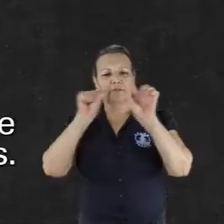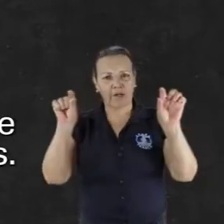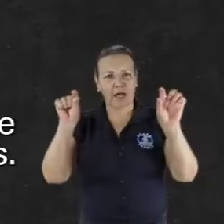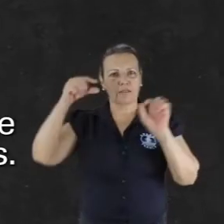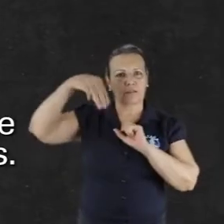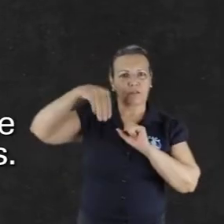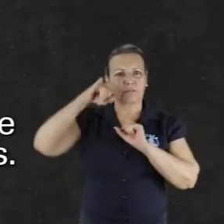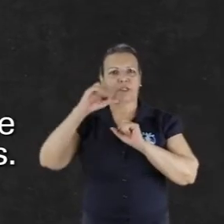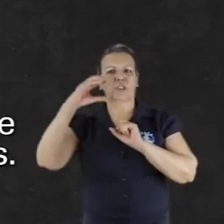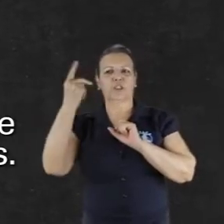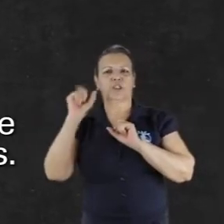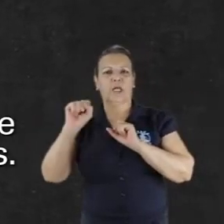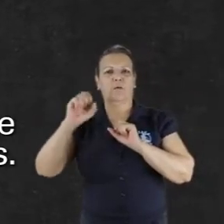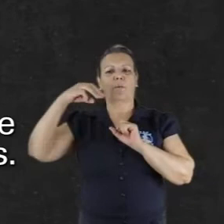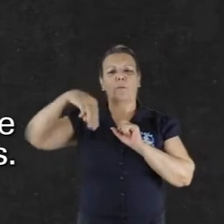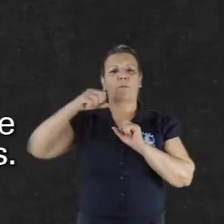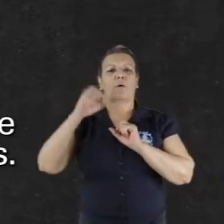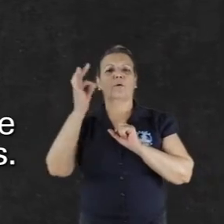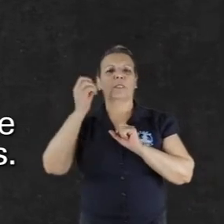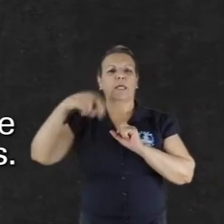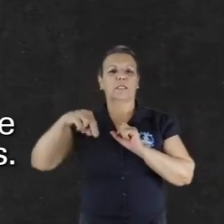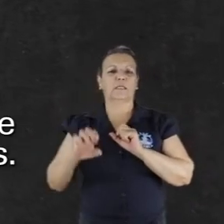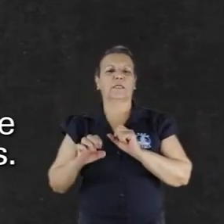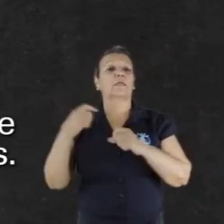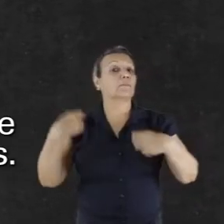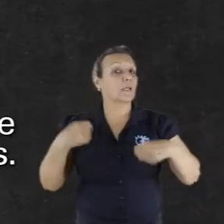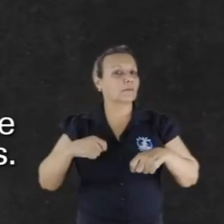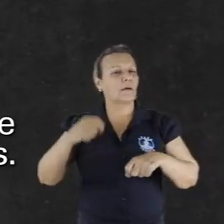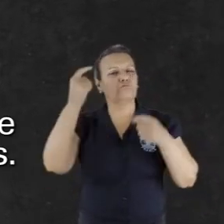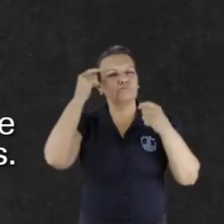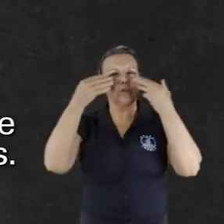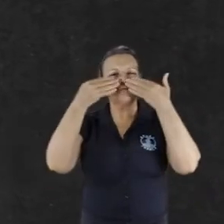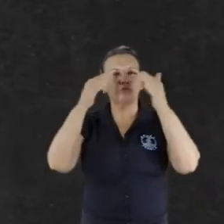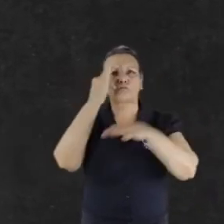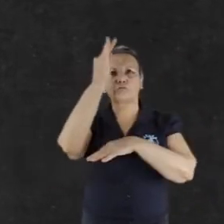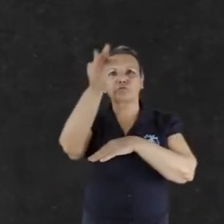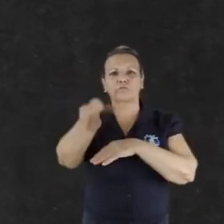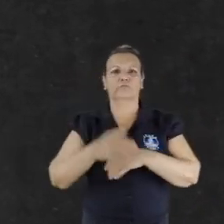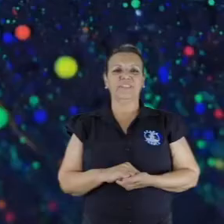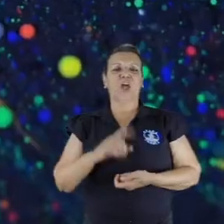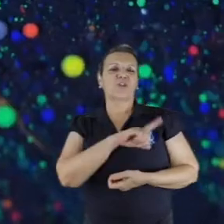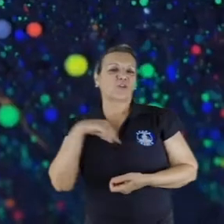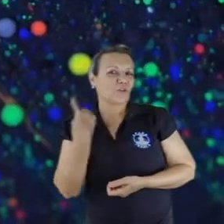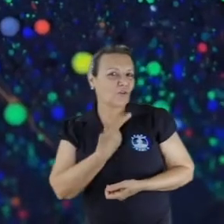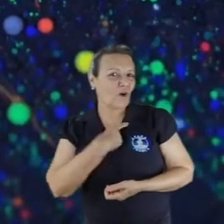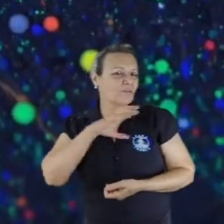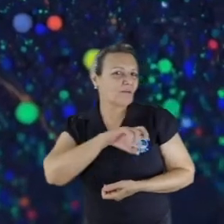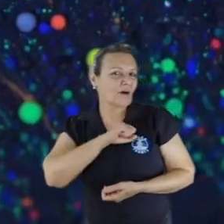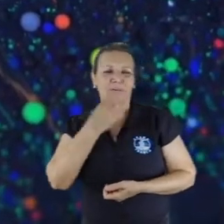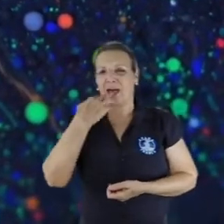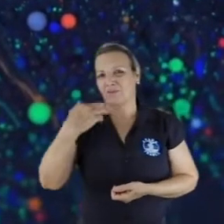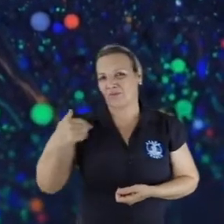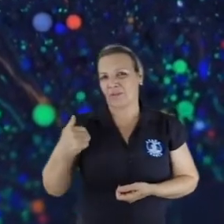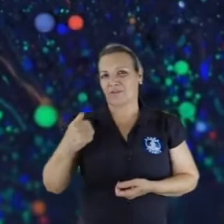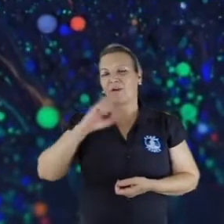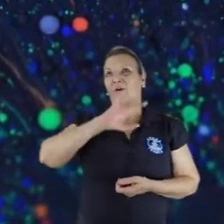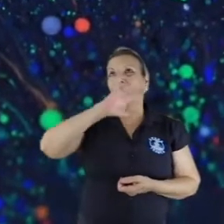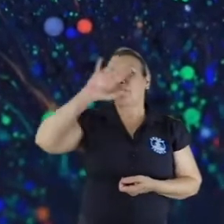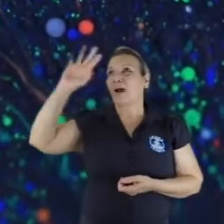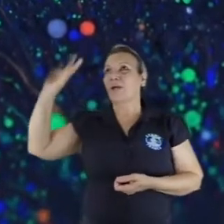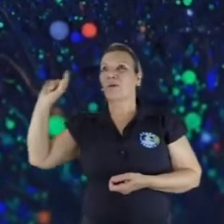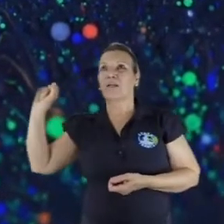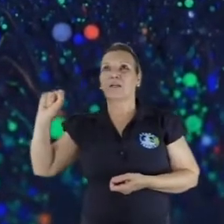diversidade. É a frase de Michel Montaigne que precisamos ter em nossos horizontes. Nós amamos as cores,